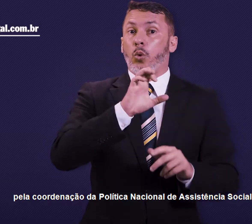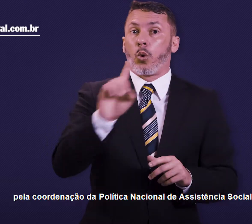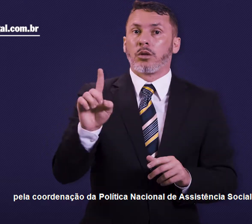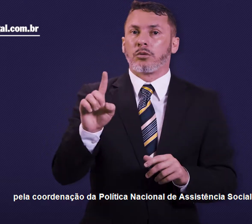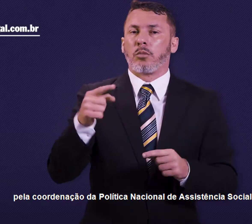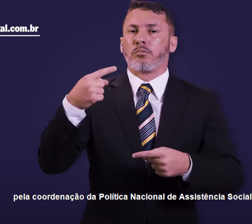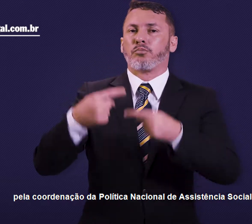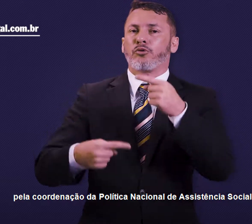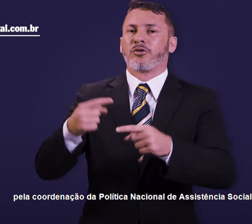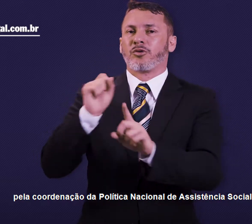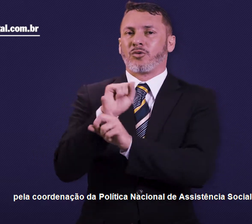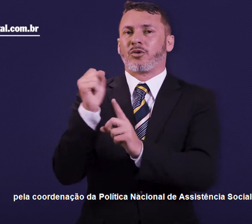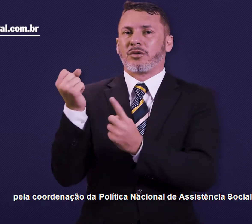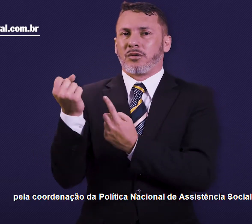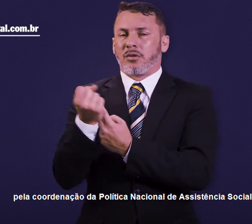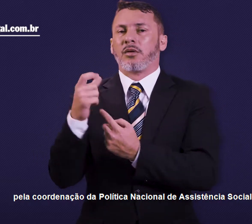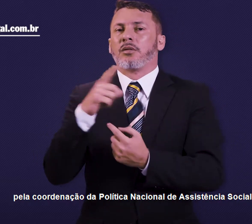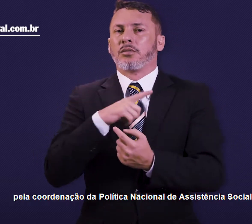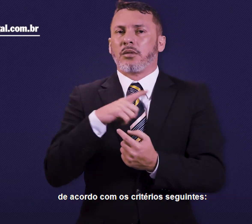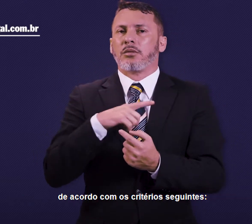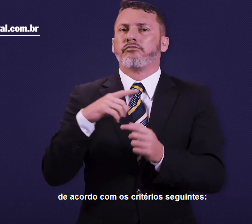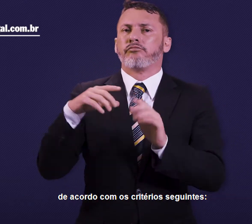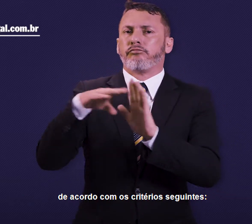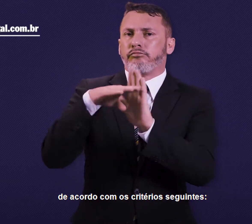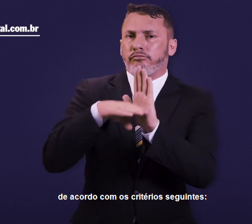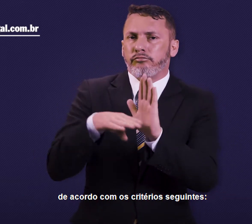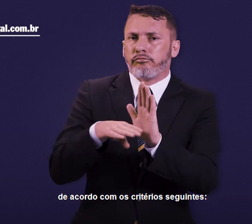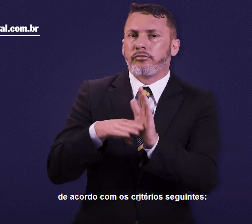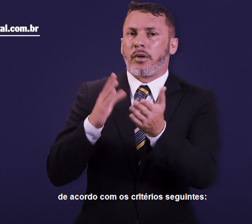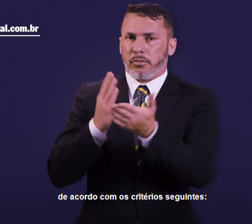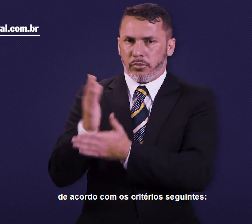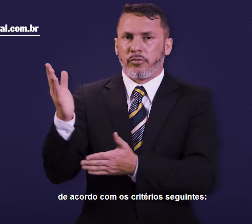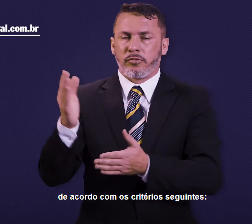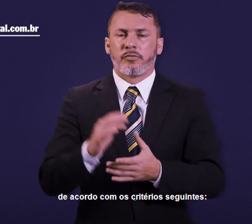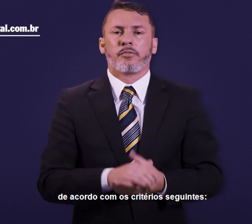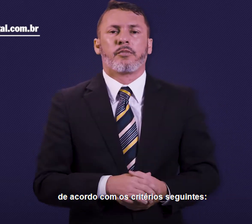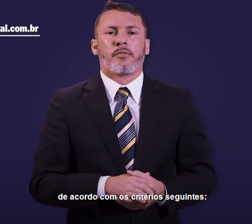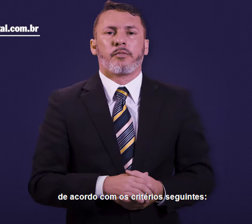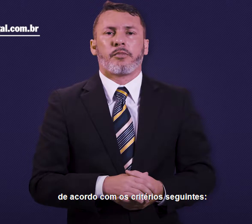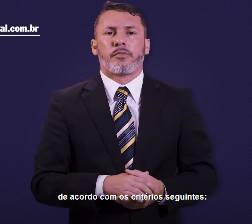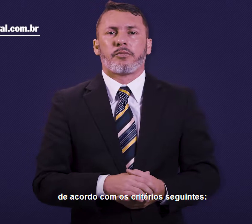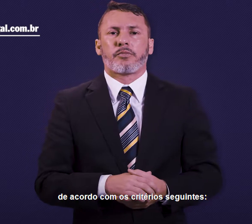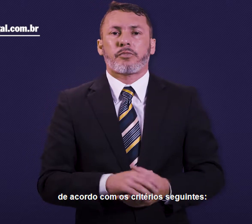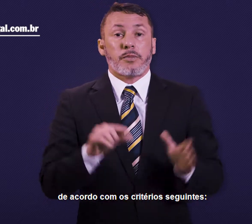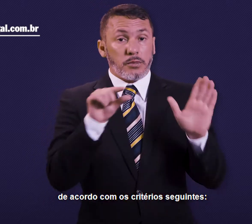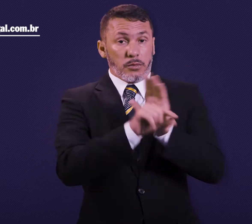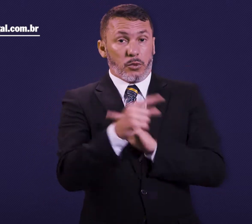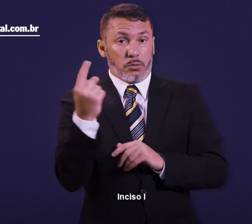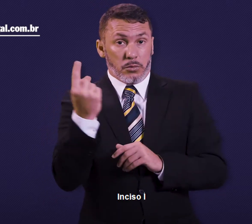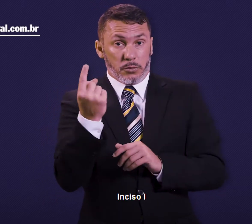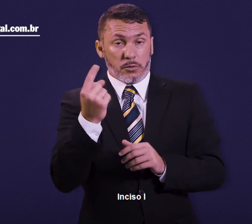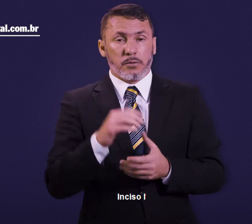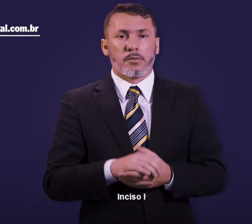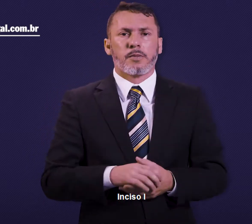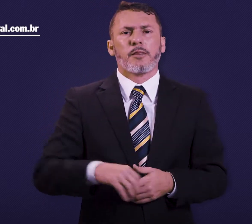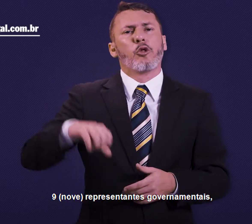Política Nacional de Assistência Social, de acordo com os critérios seguintes. 2 pontos. Inciso 1.